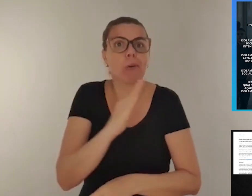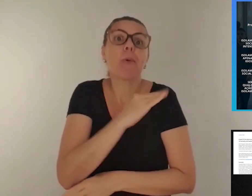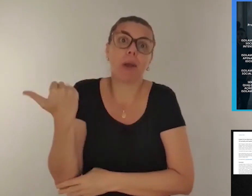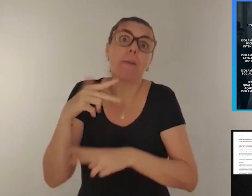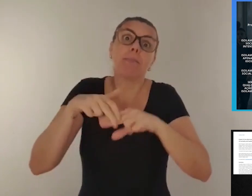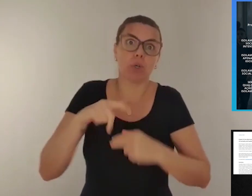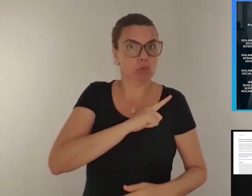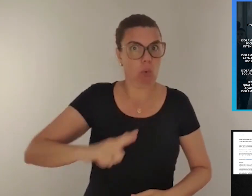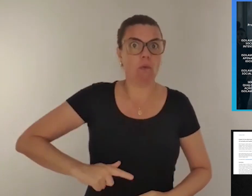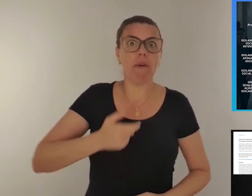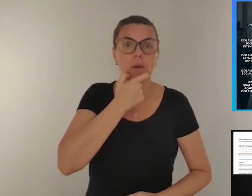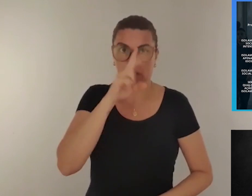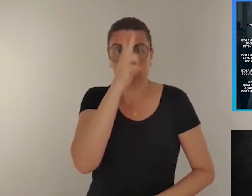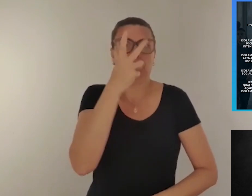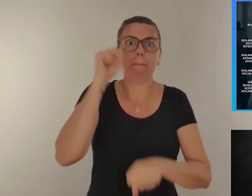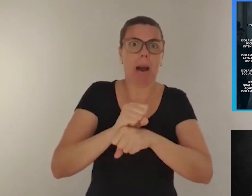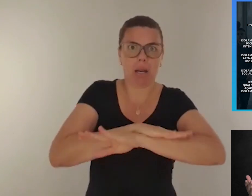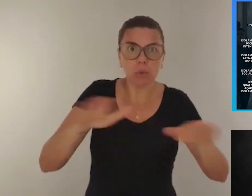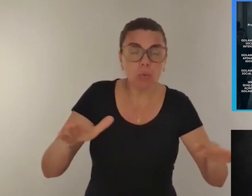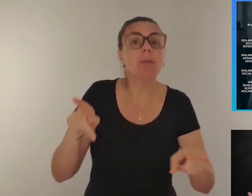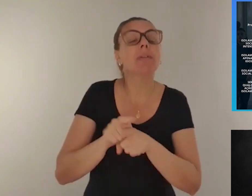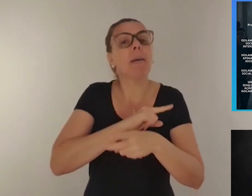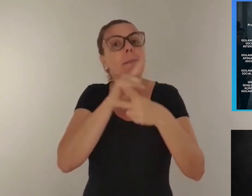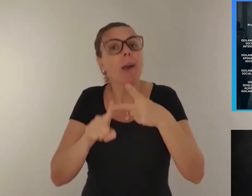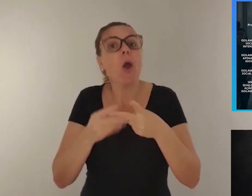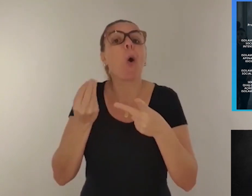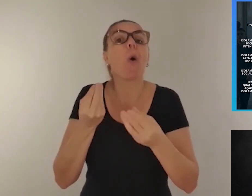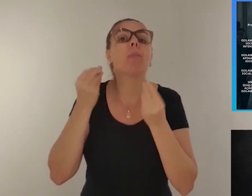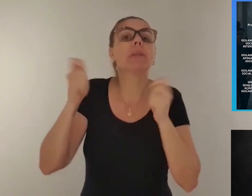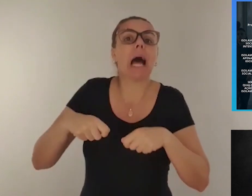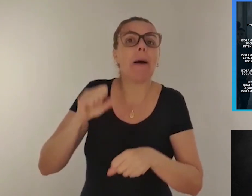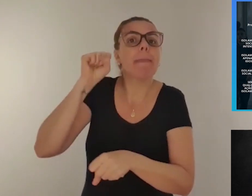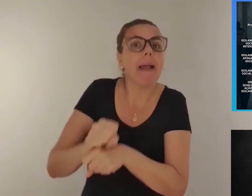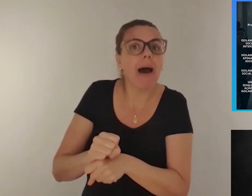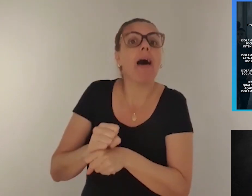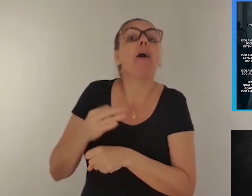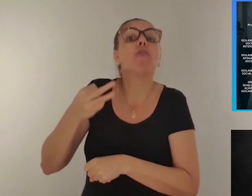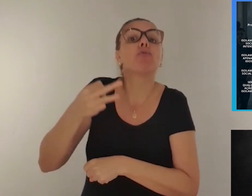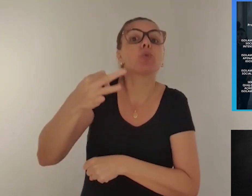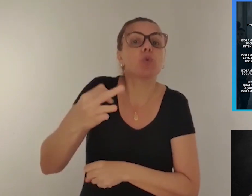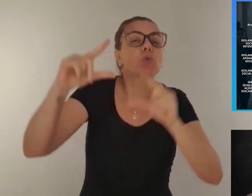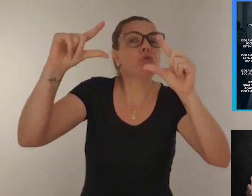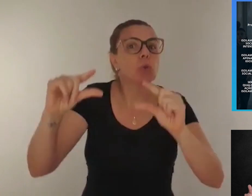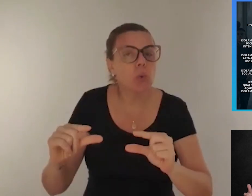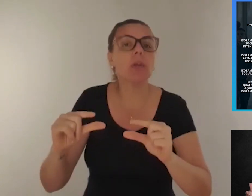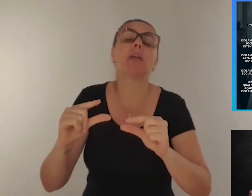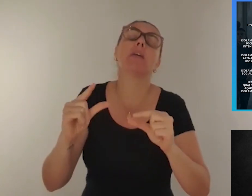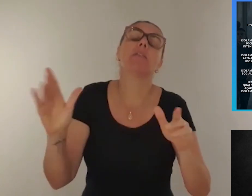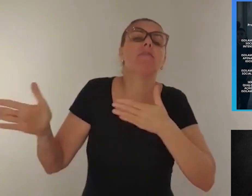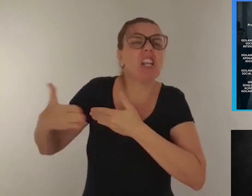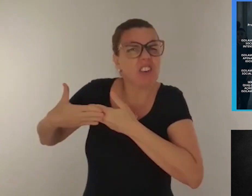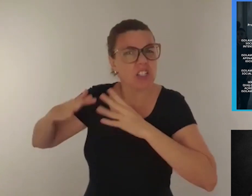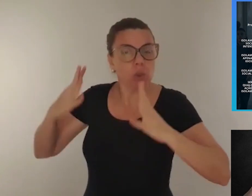o número de vidas em risco é muito alto, tanto que o governo inglês se mobilizou. E tem uma outra parte que discute como a gente podia parar e sair dessa parada